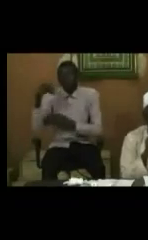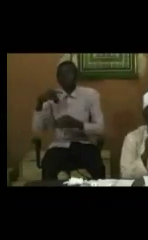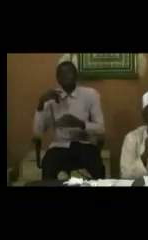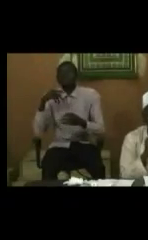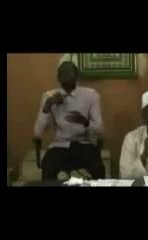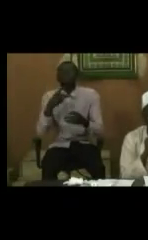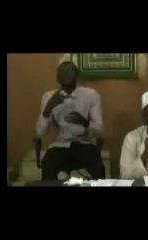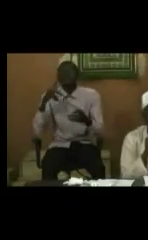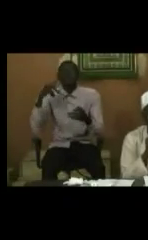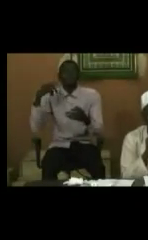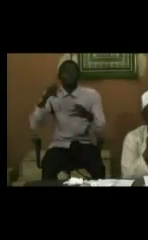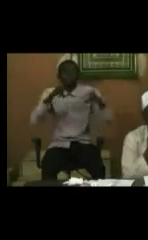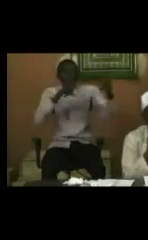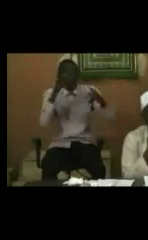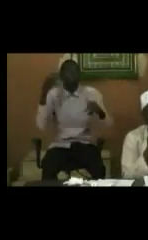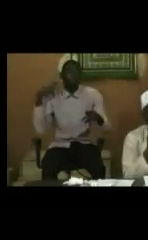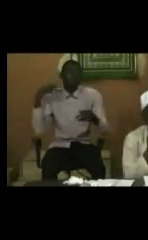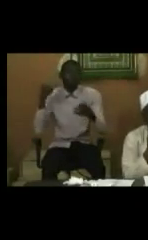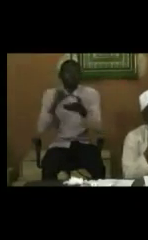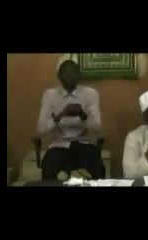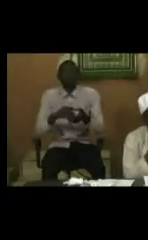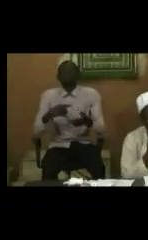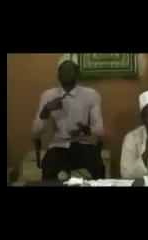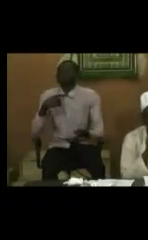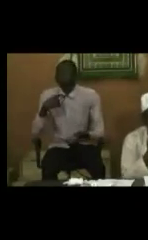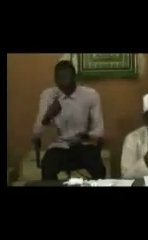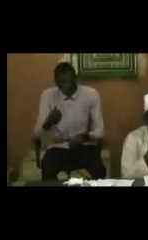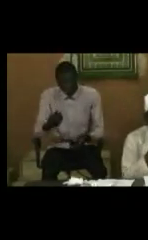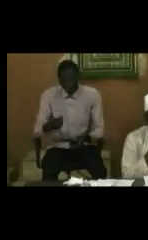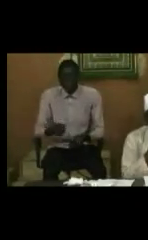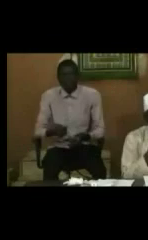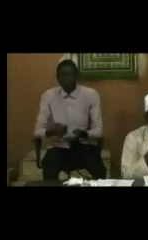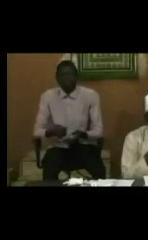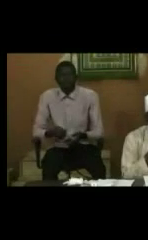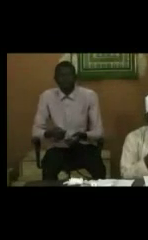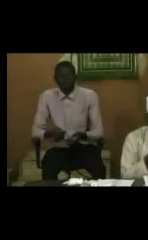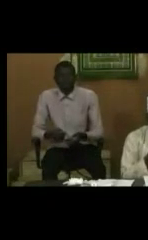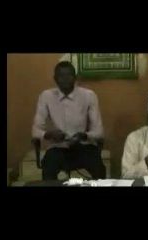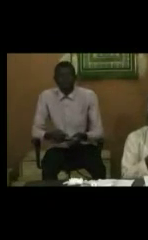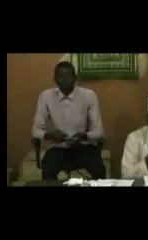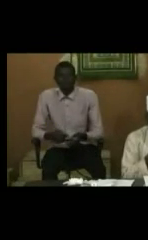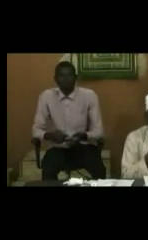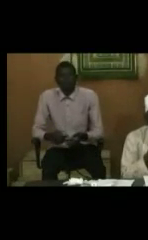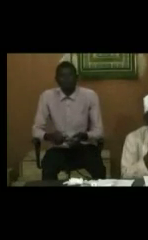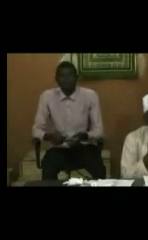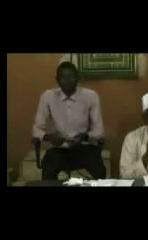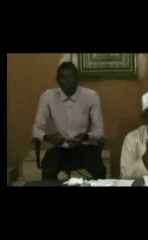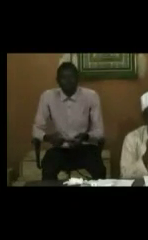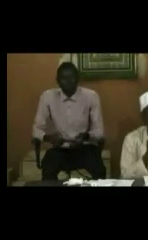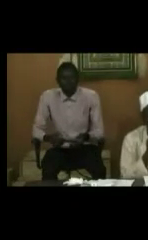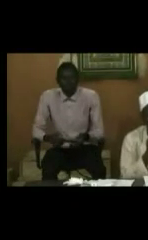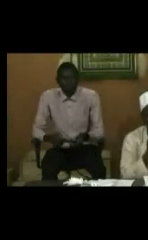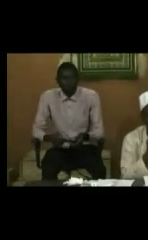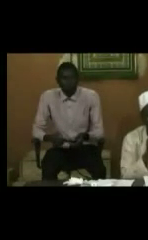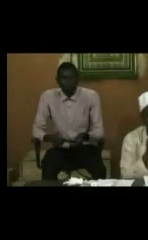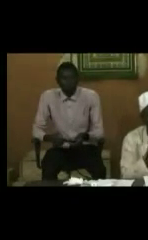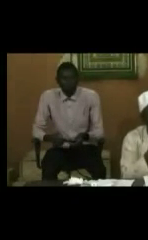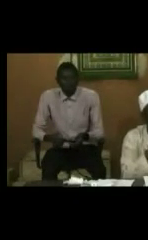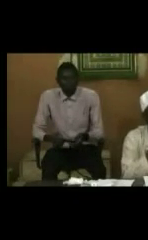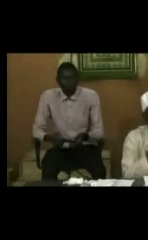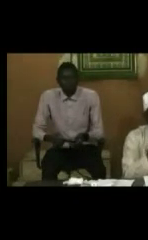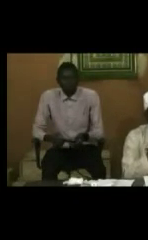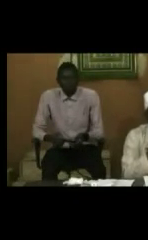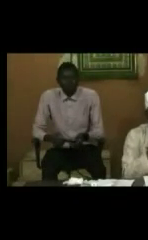láàjìdù fi máa òhìyà ìlàyà muharraman láàjìdù fi máa òhìyà